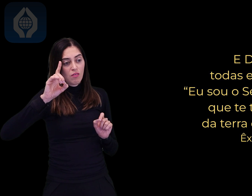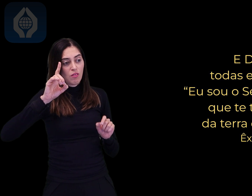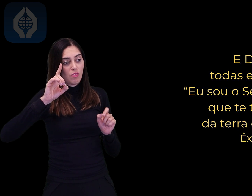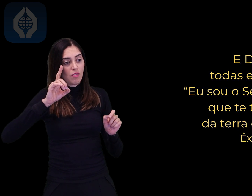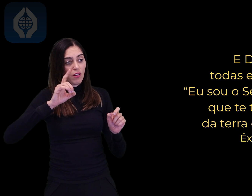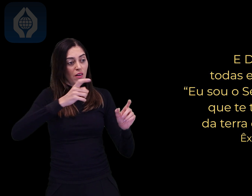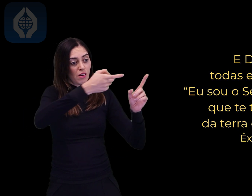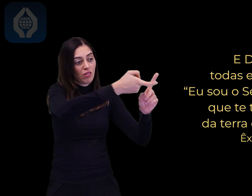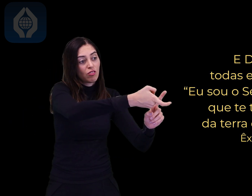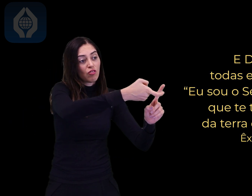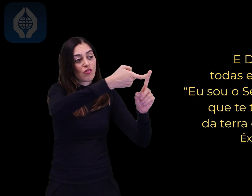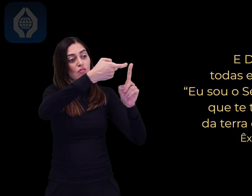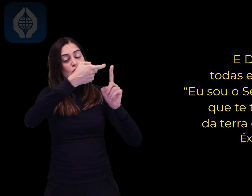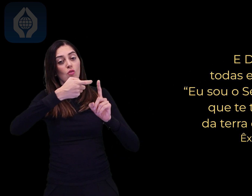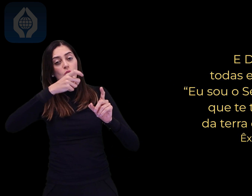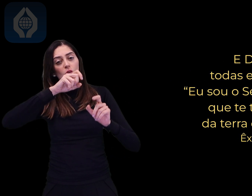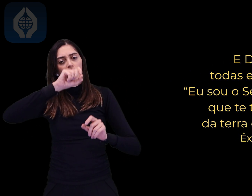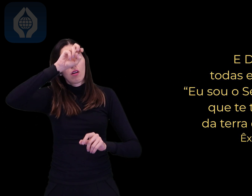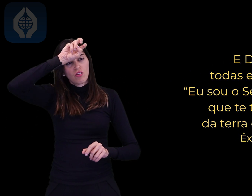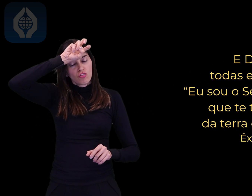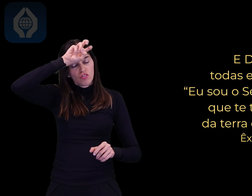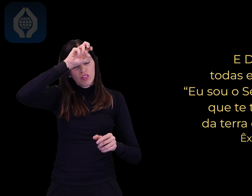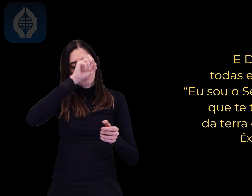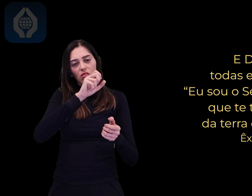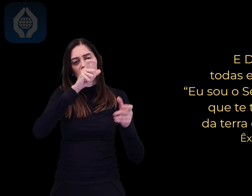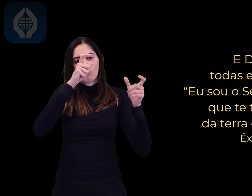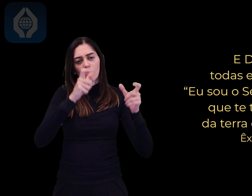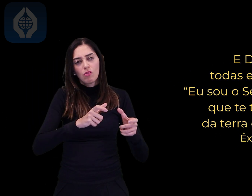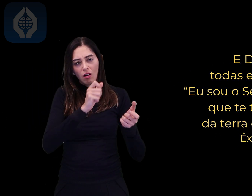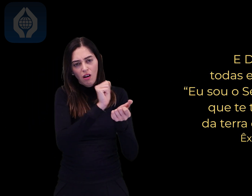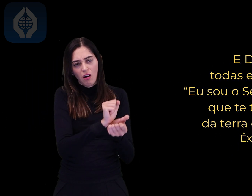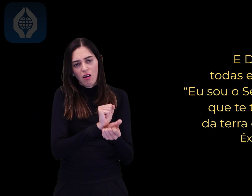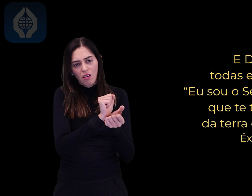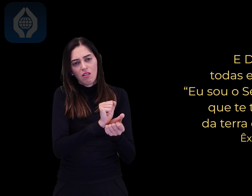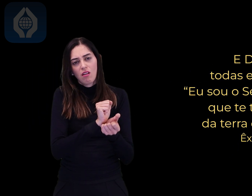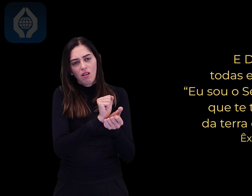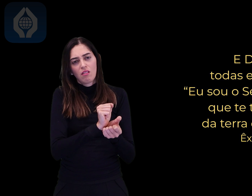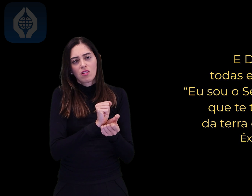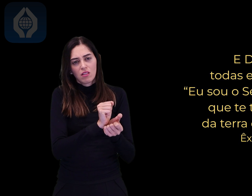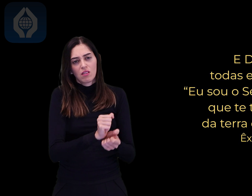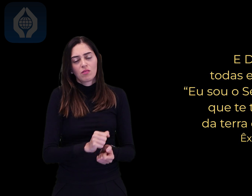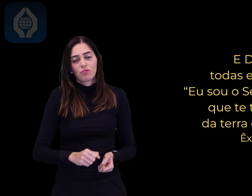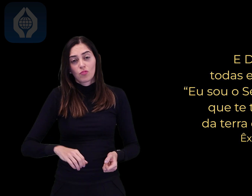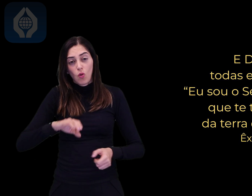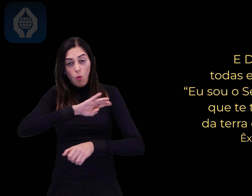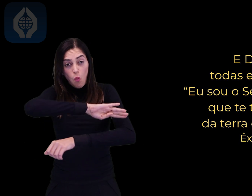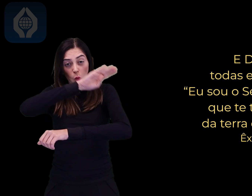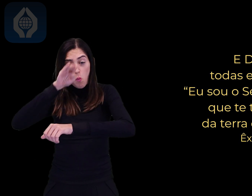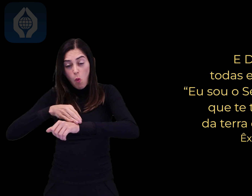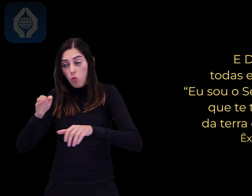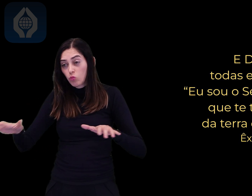estas palavras: Eu sou o Senhor, teu Deus, que te tirou do Egito, da terra da